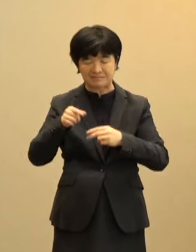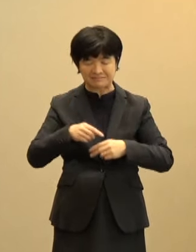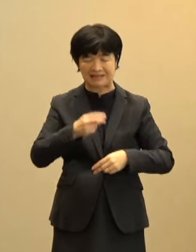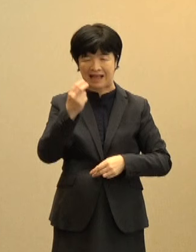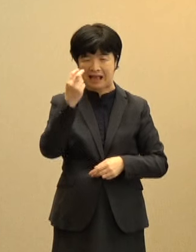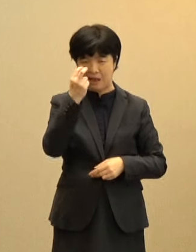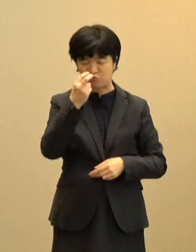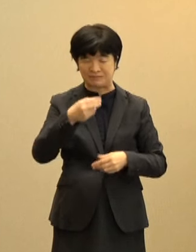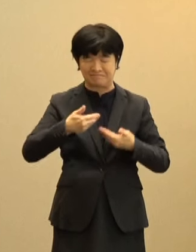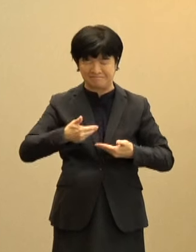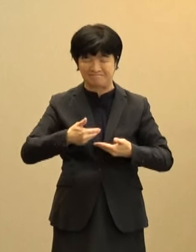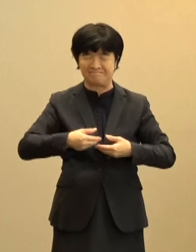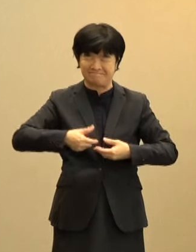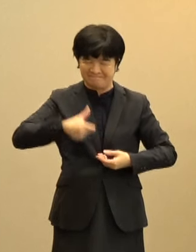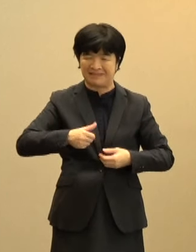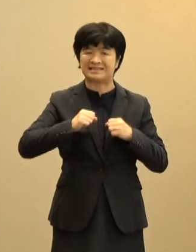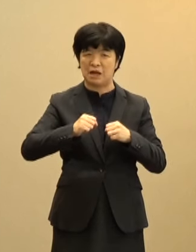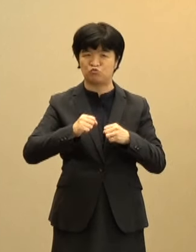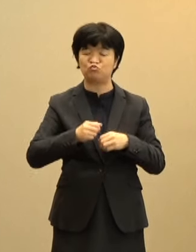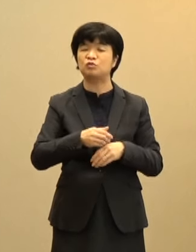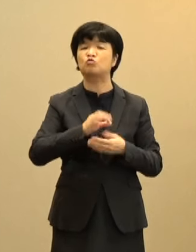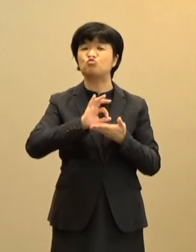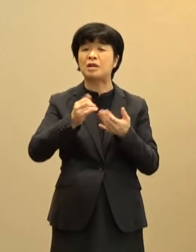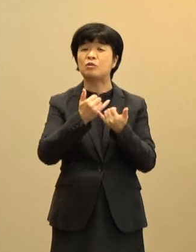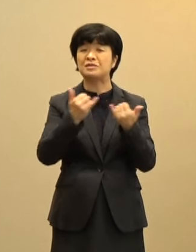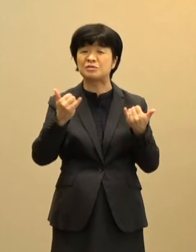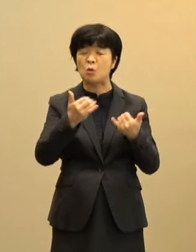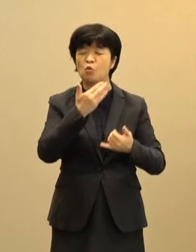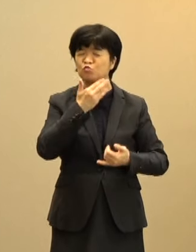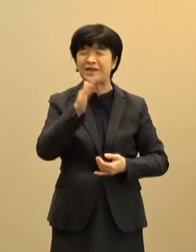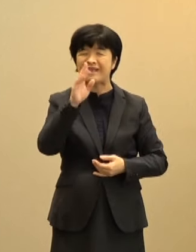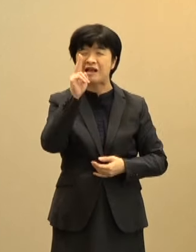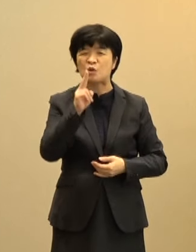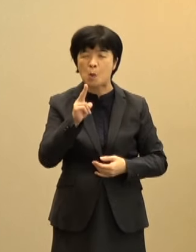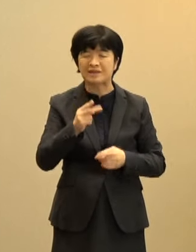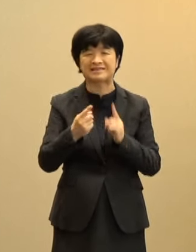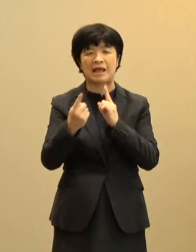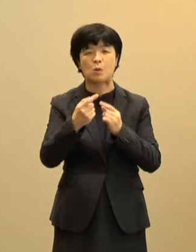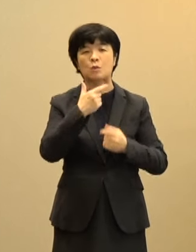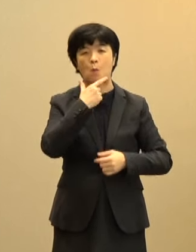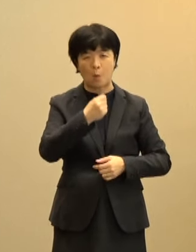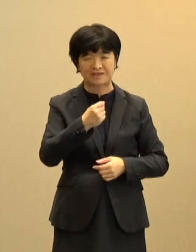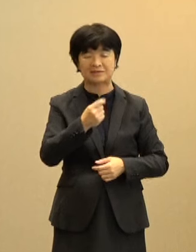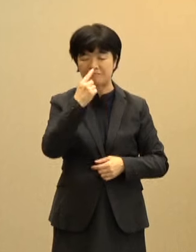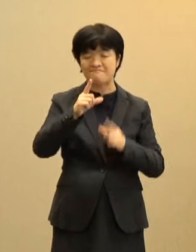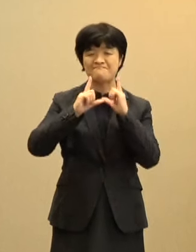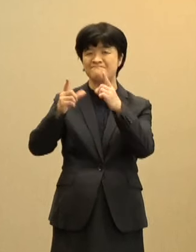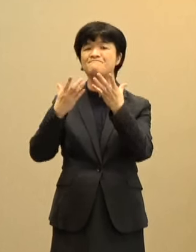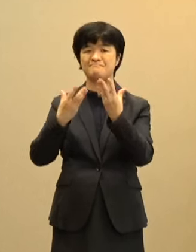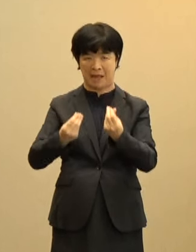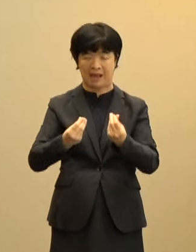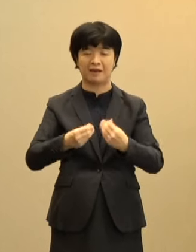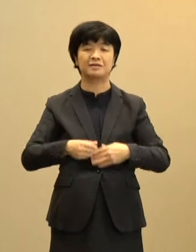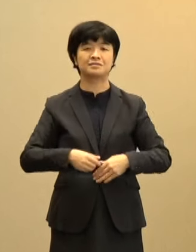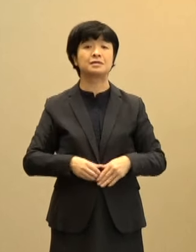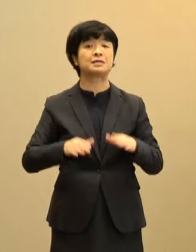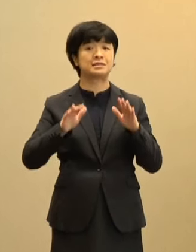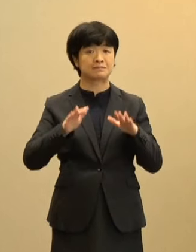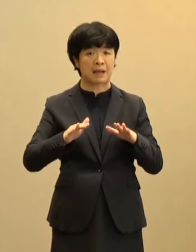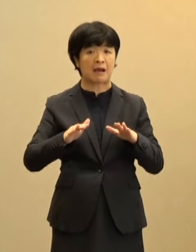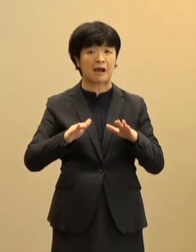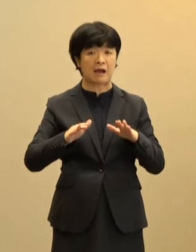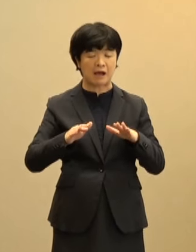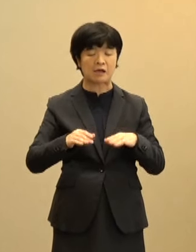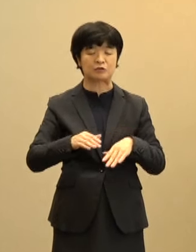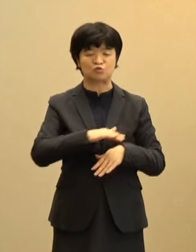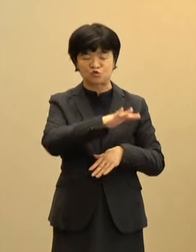とともに、利用者に不便が生じないように対応していただきたいというふうに我々としては伝えています。今とにかく全線の